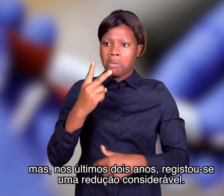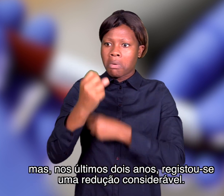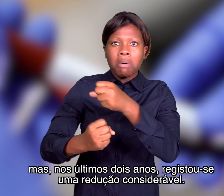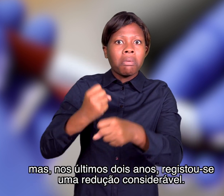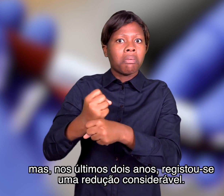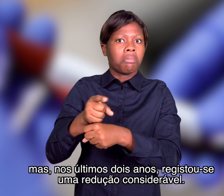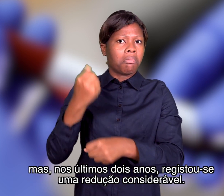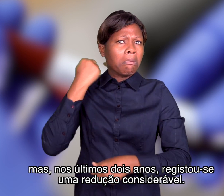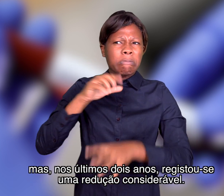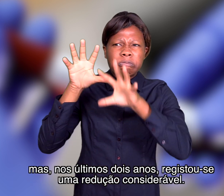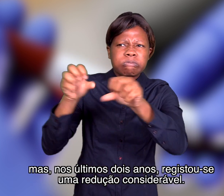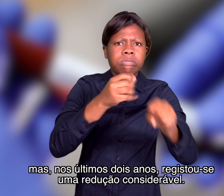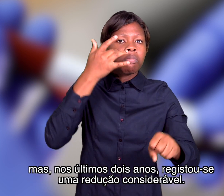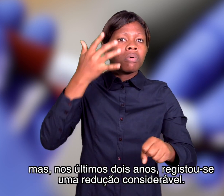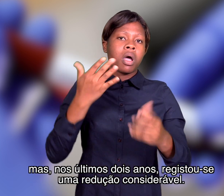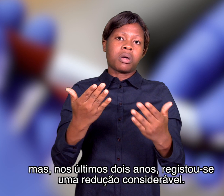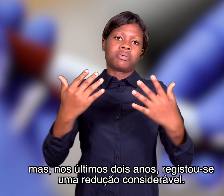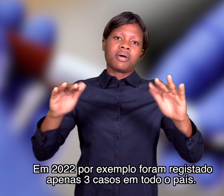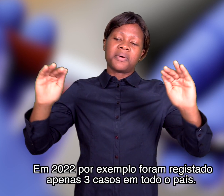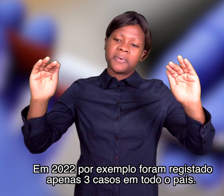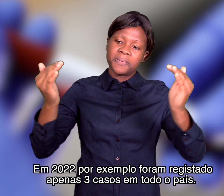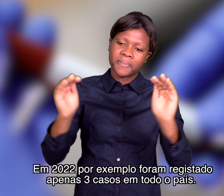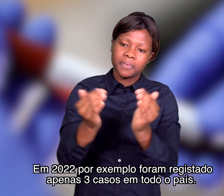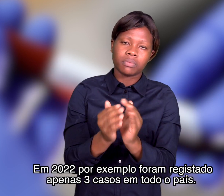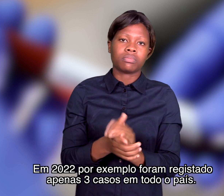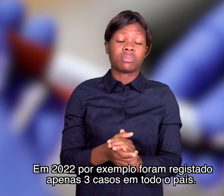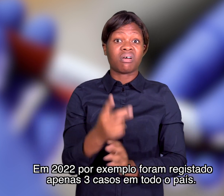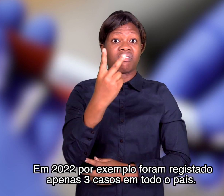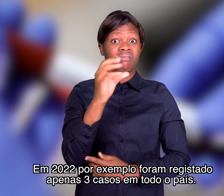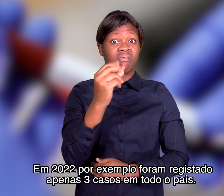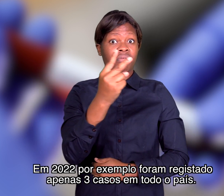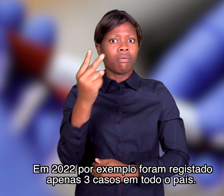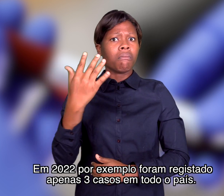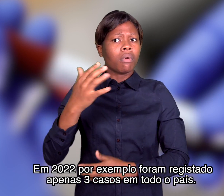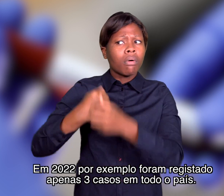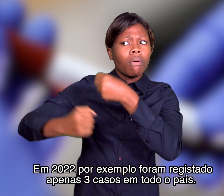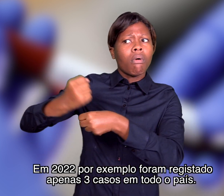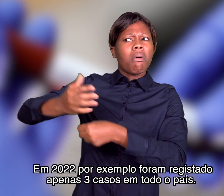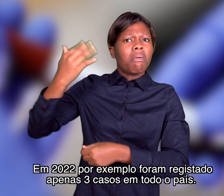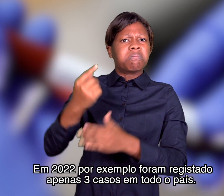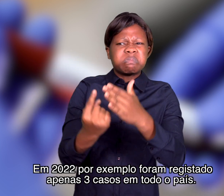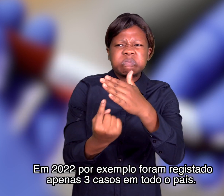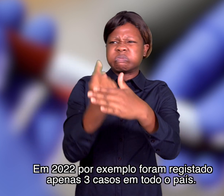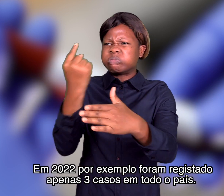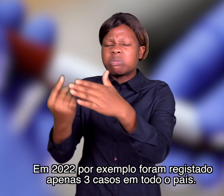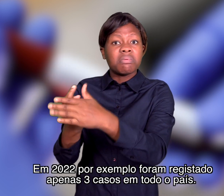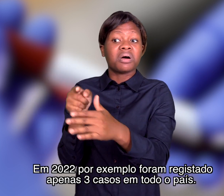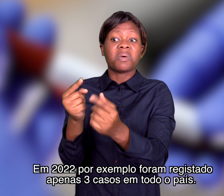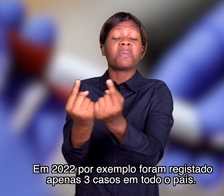registrou-se uma redução considerável. Em 2022, por exemplo, foram registados apenas três casos